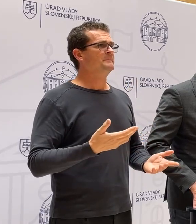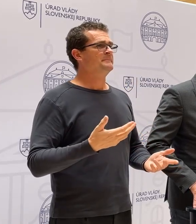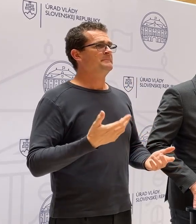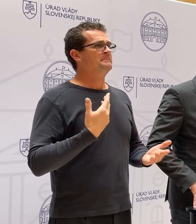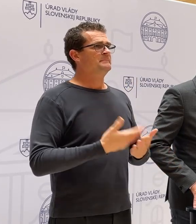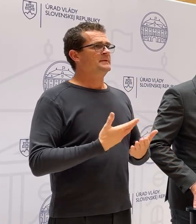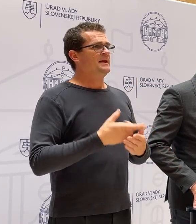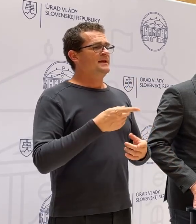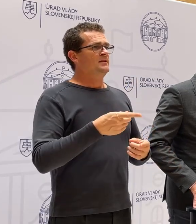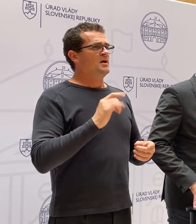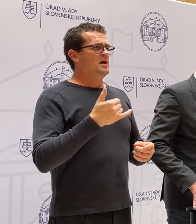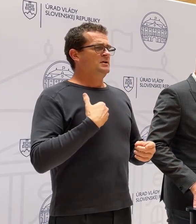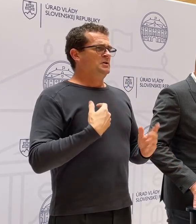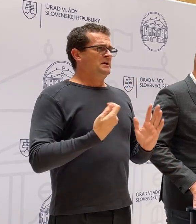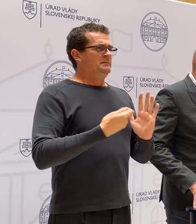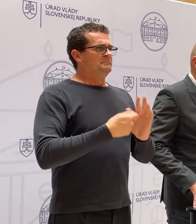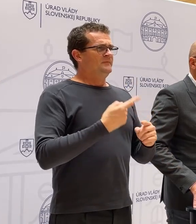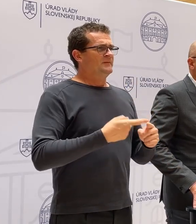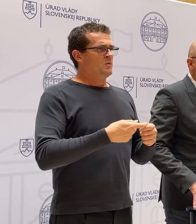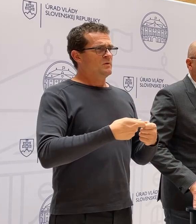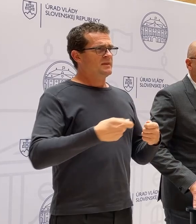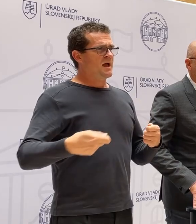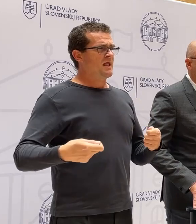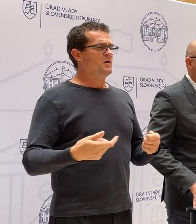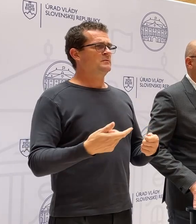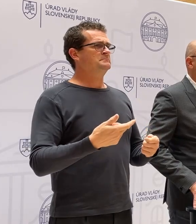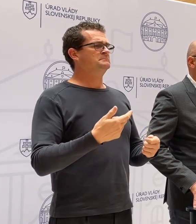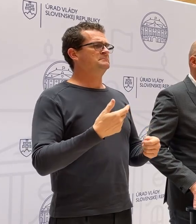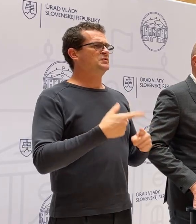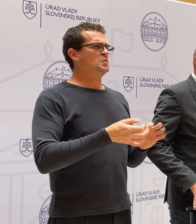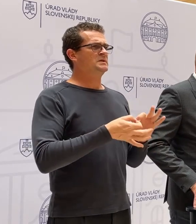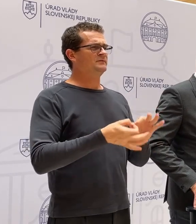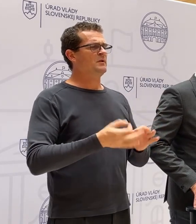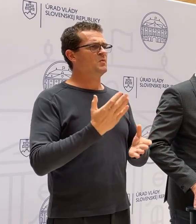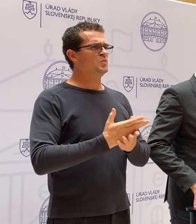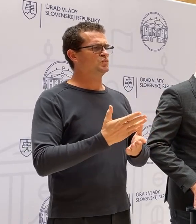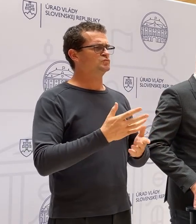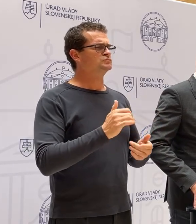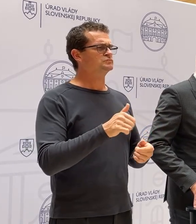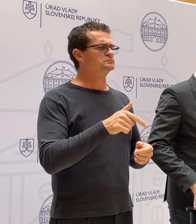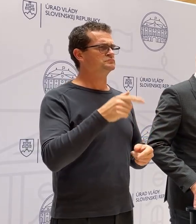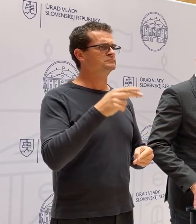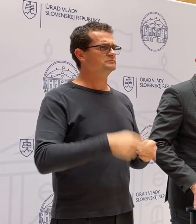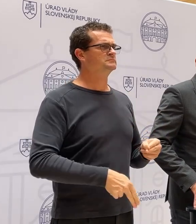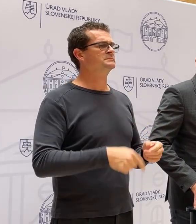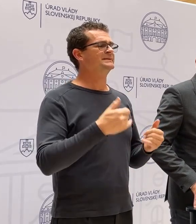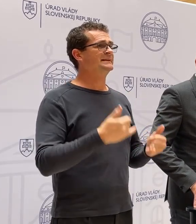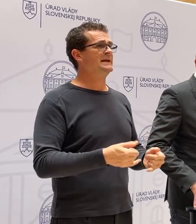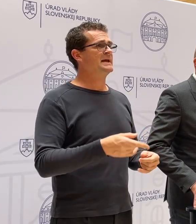aj preto teda, to ešte to skrátka chvíľu sa naťahovalo, trvalo to, ale už je to dotiahnuté a v